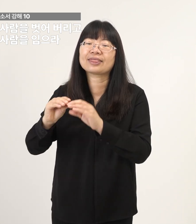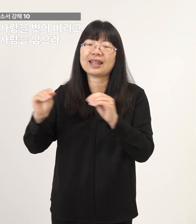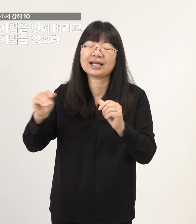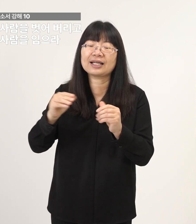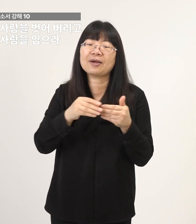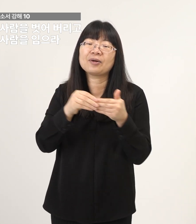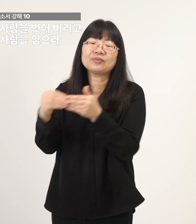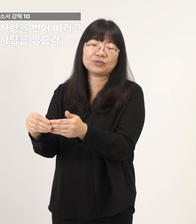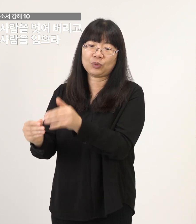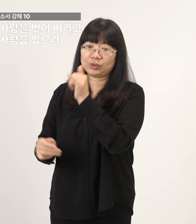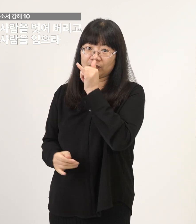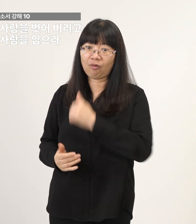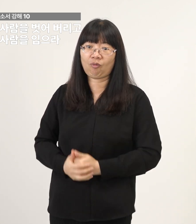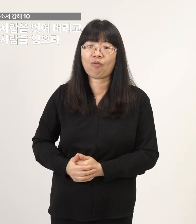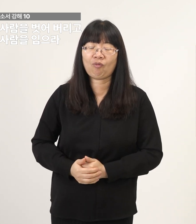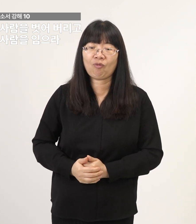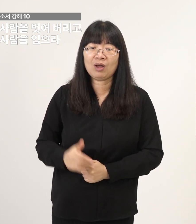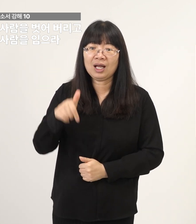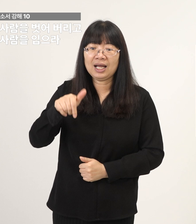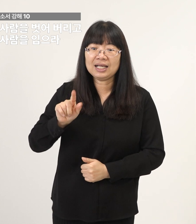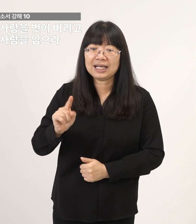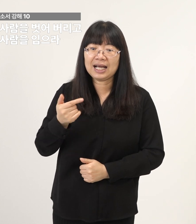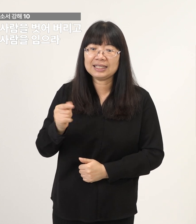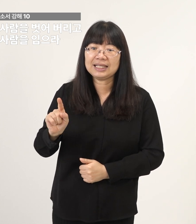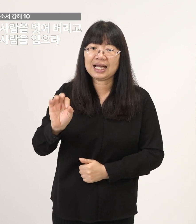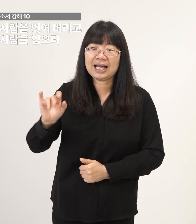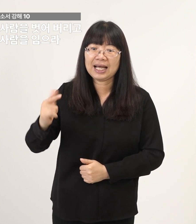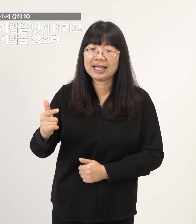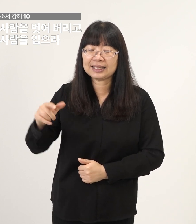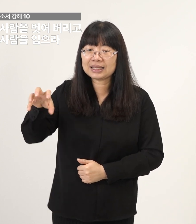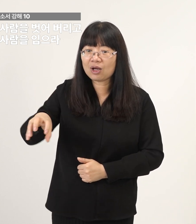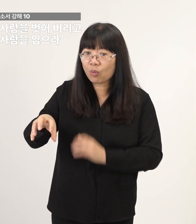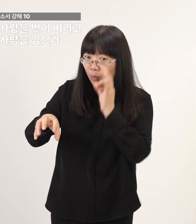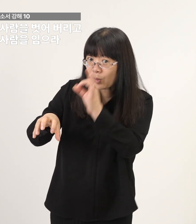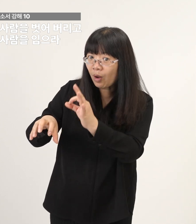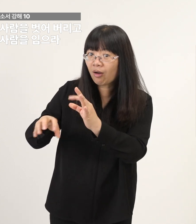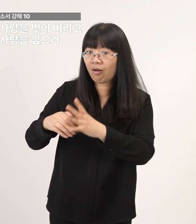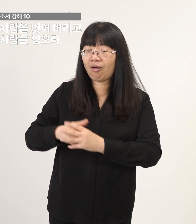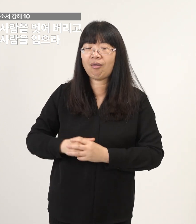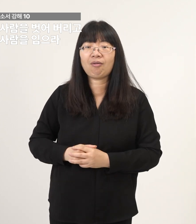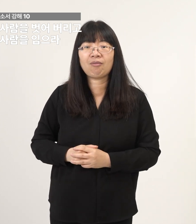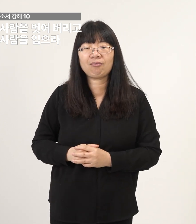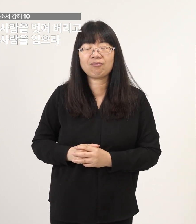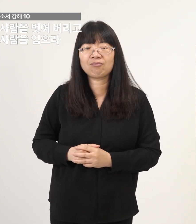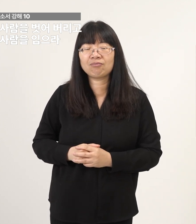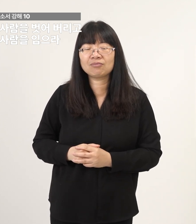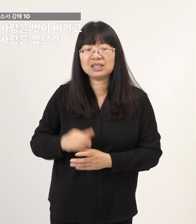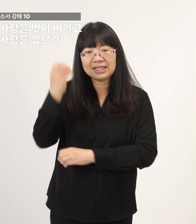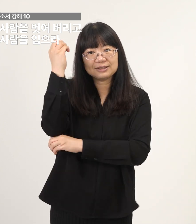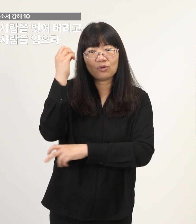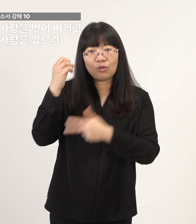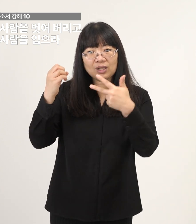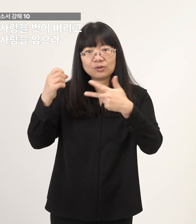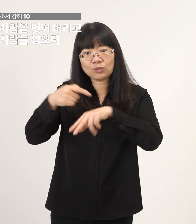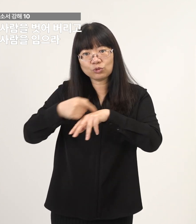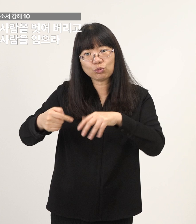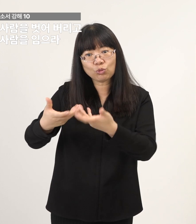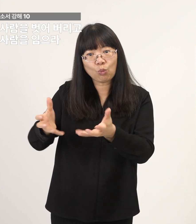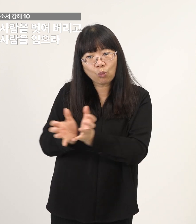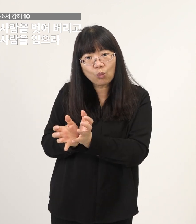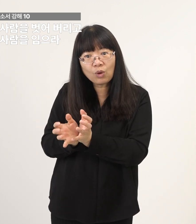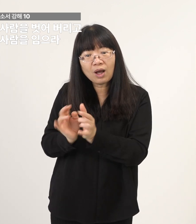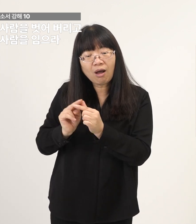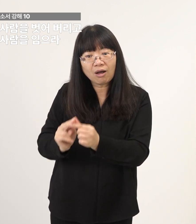그럼 가나안 땅은 또 반대로 기존 7 족속과 우상